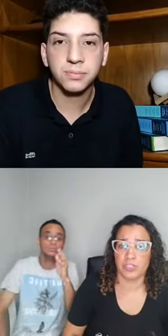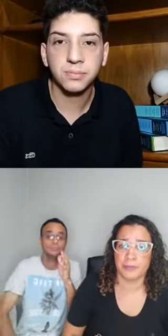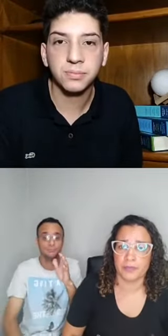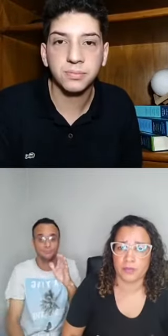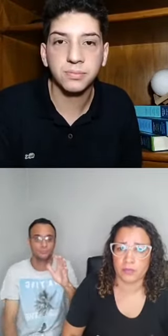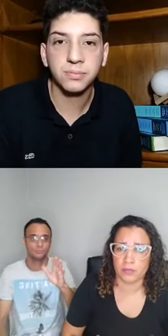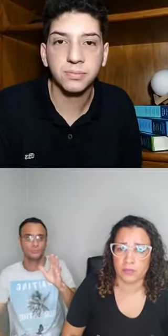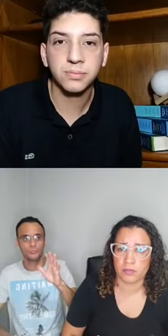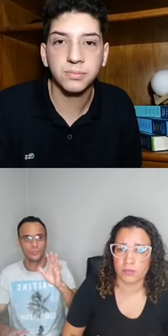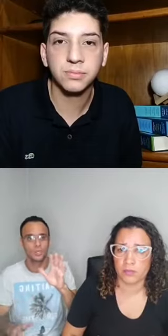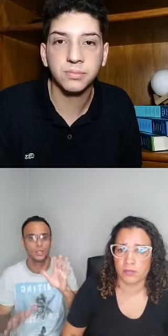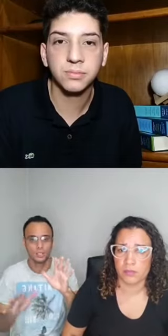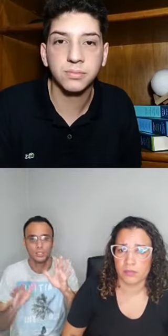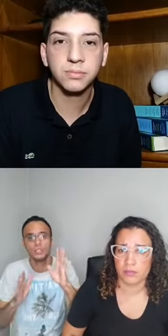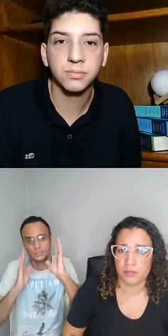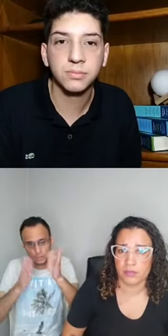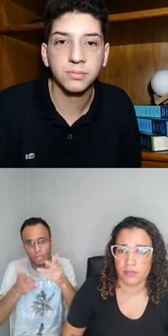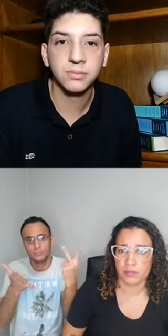Entendi.